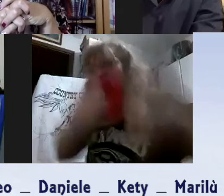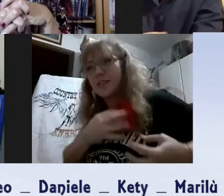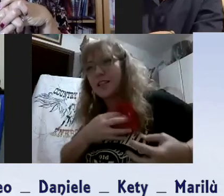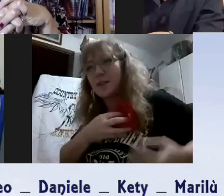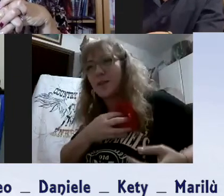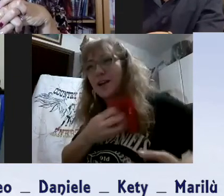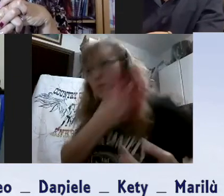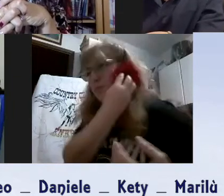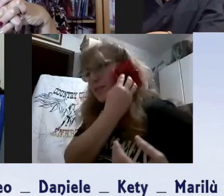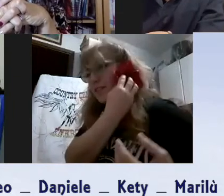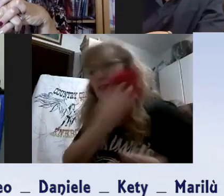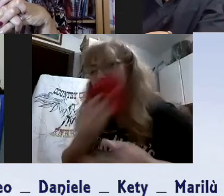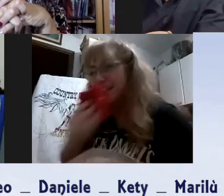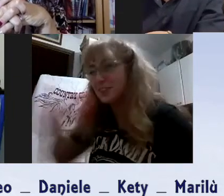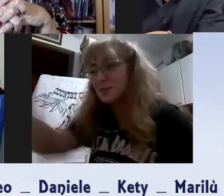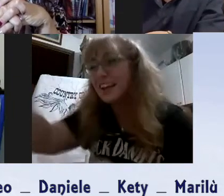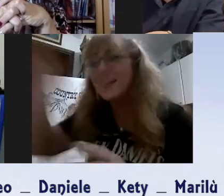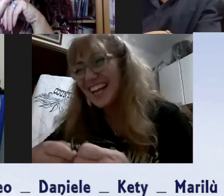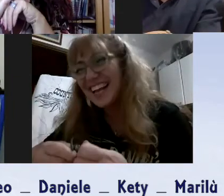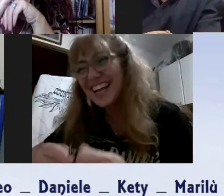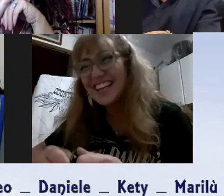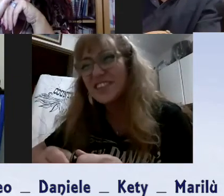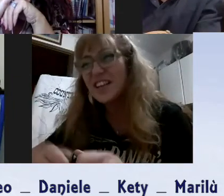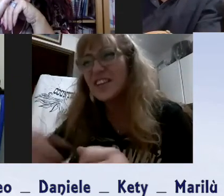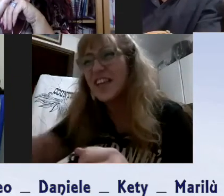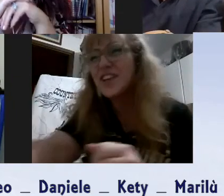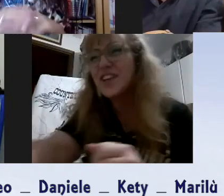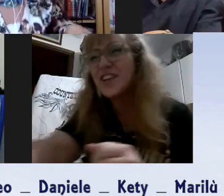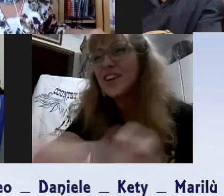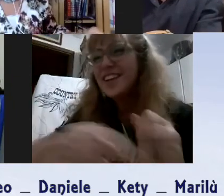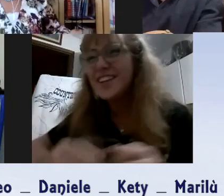testa, lo puoi mettere qua, lo puoi mettere in docacchio, te pare. Guarda che